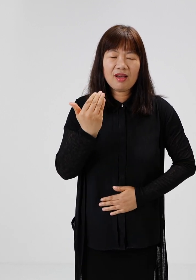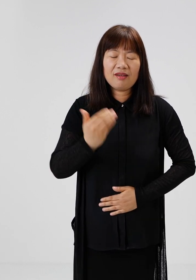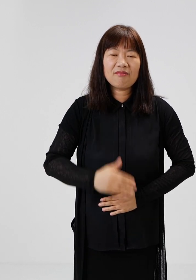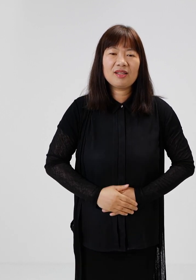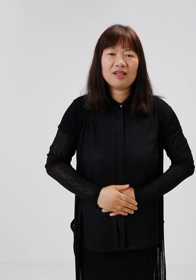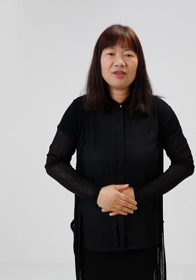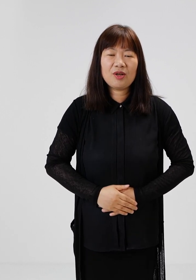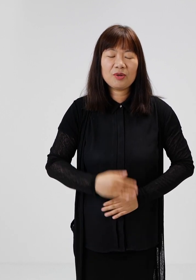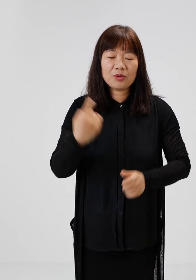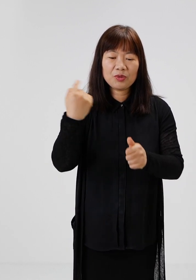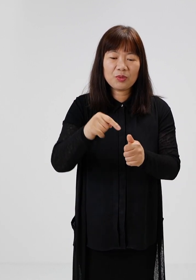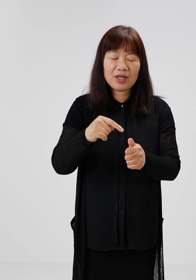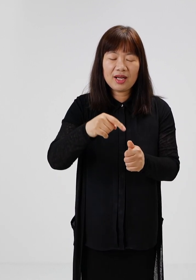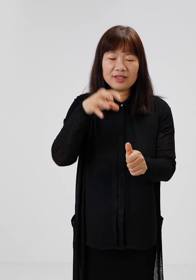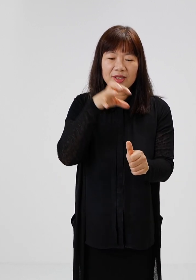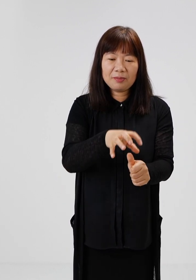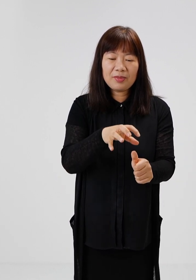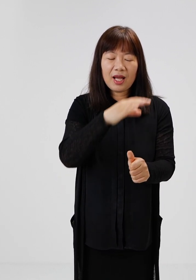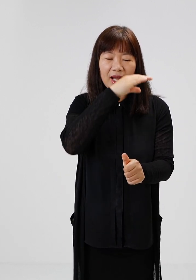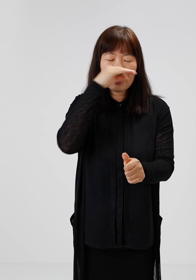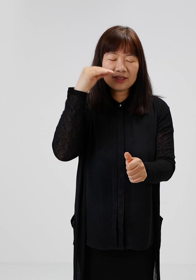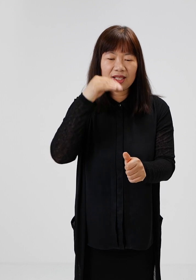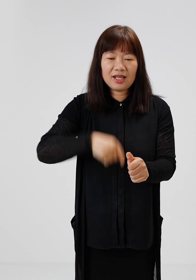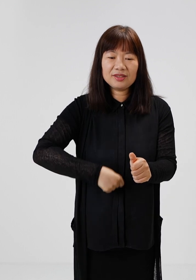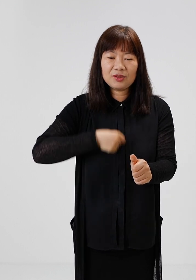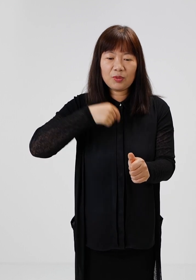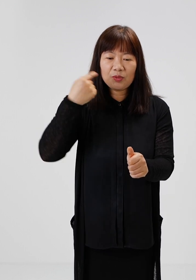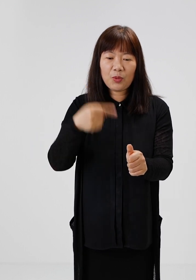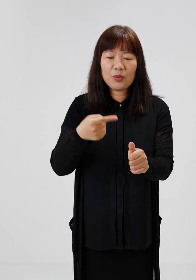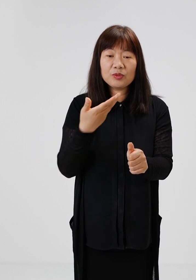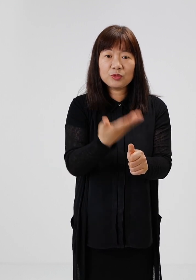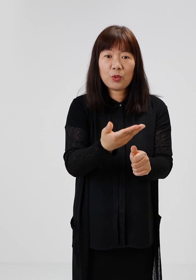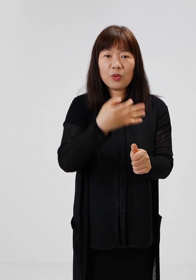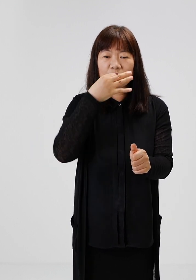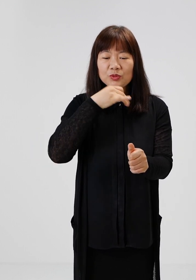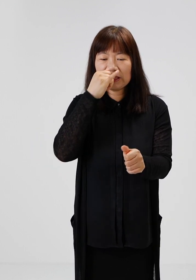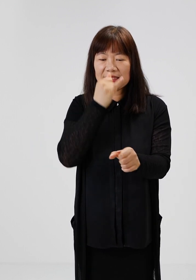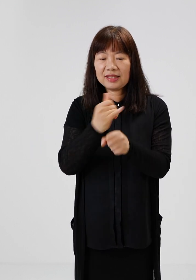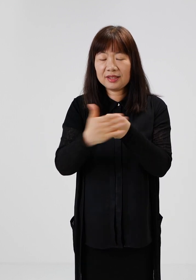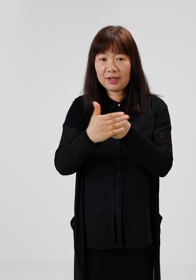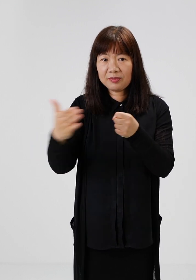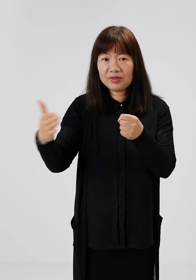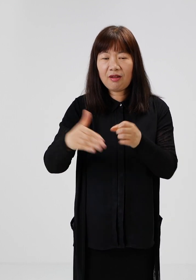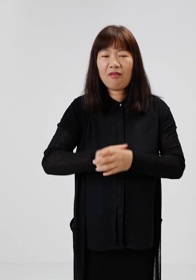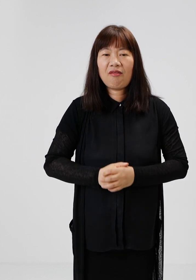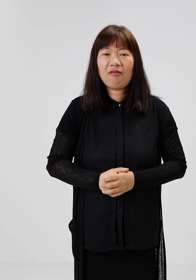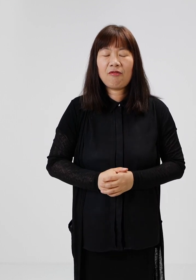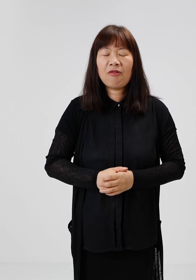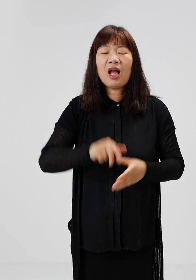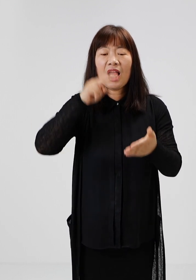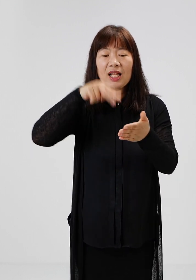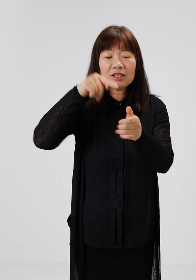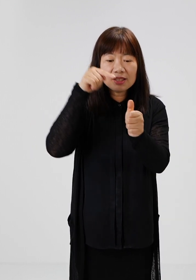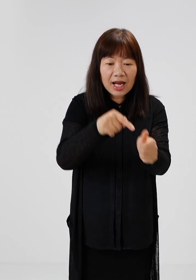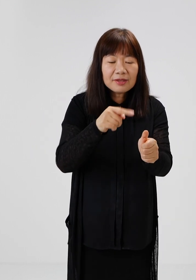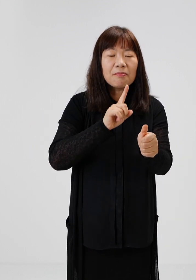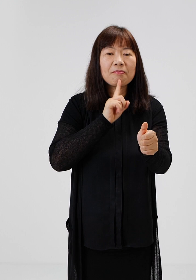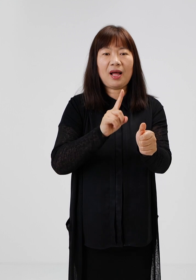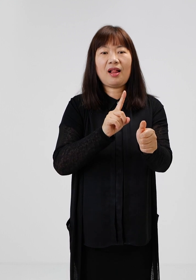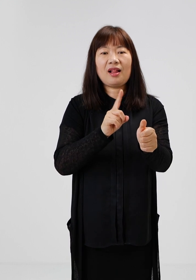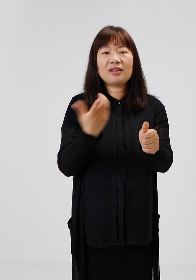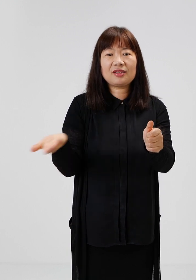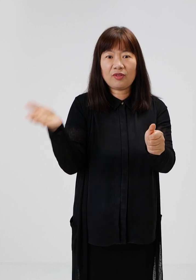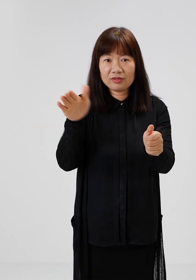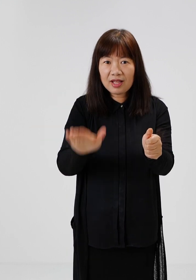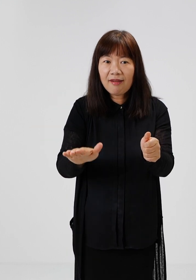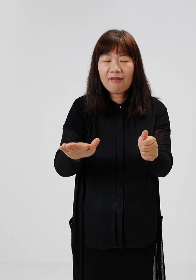교훈과 책망과 바르게 함과 의로 교육하기에 유익하니. 맞죠? 이 말이. 그 말을 읽으란 얘기 아니에요. 그런데